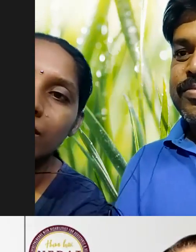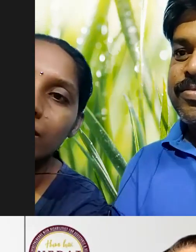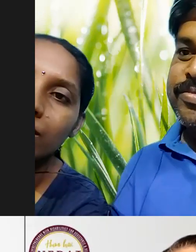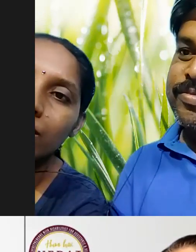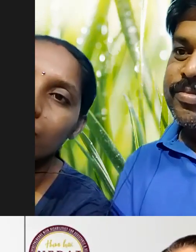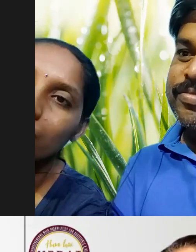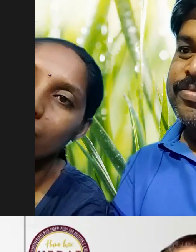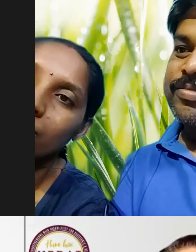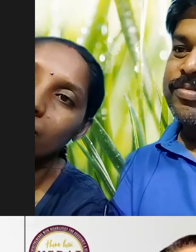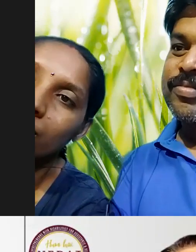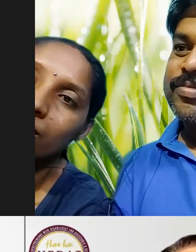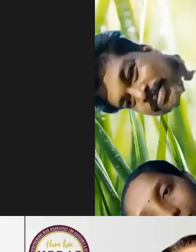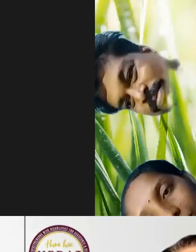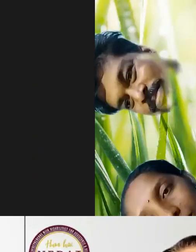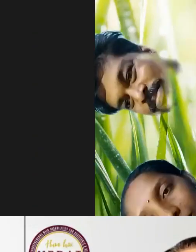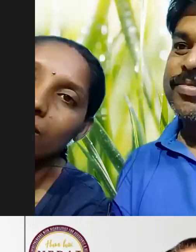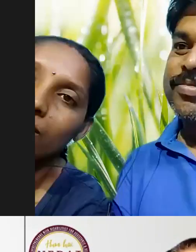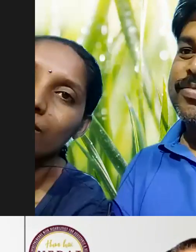जितने भी यहाँ नाम है सब है ना,